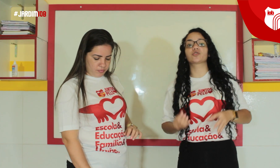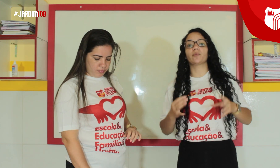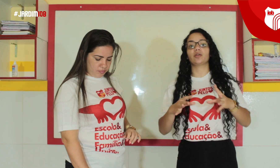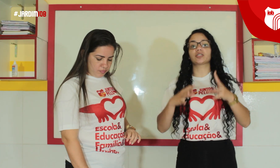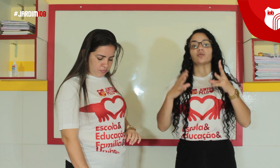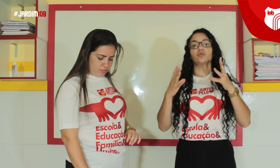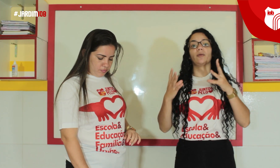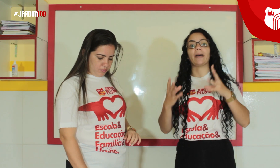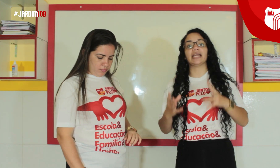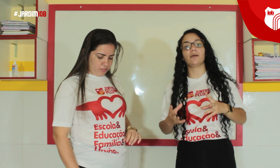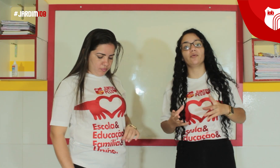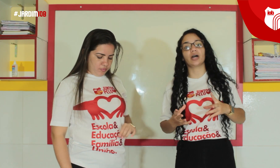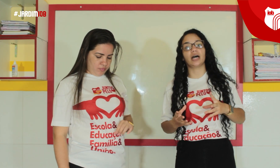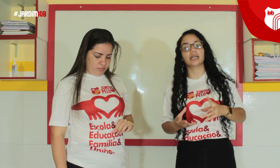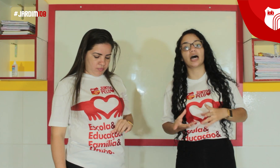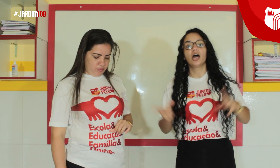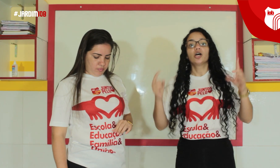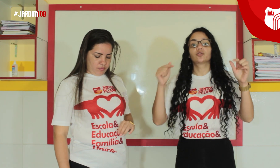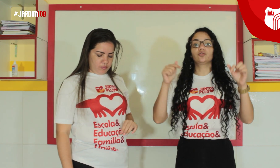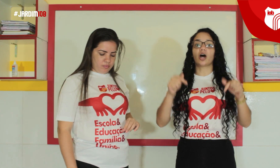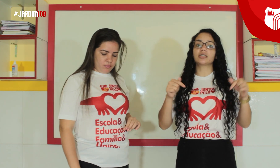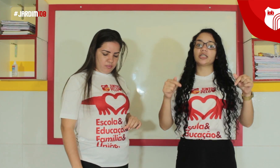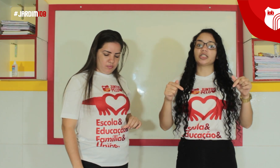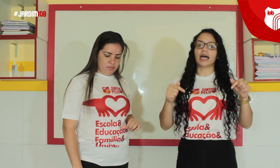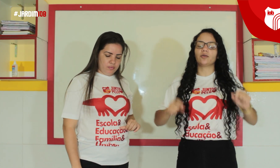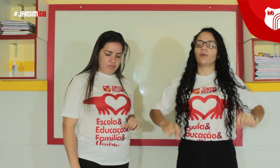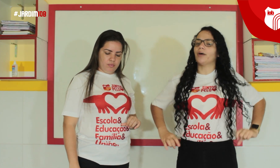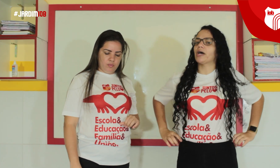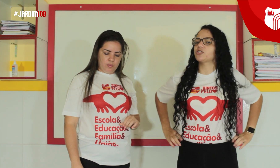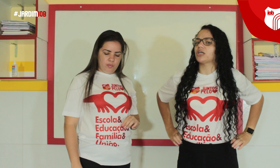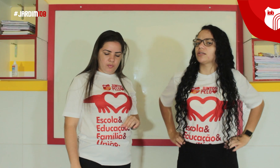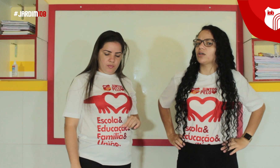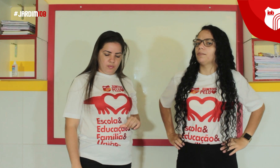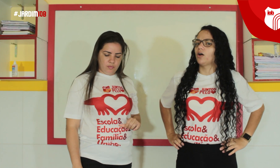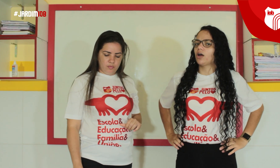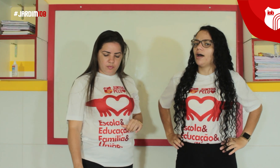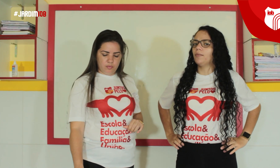sobre nossa cultura pernambucana, do nosso estado. Qual é o estado que moramos?